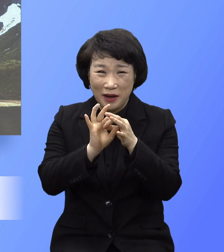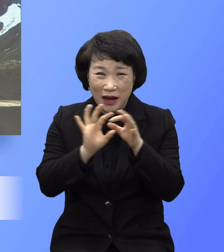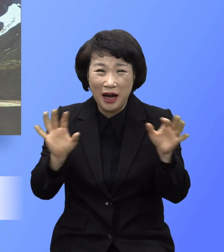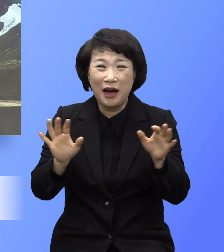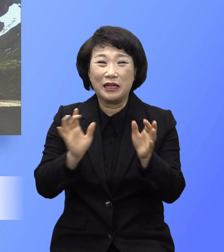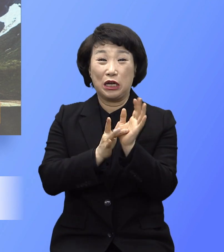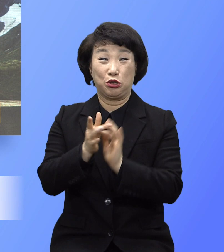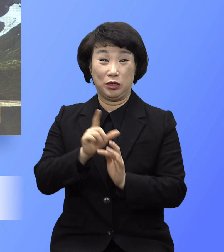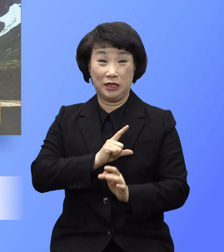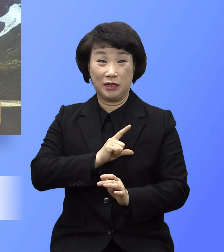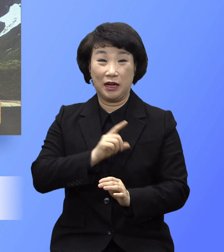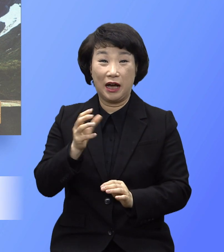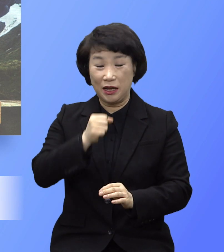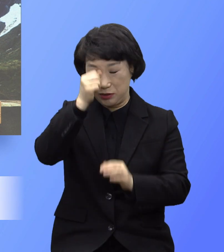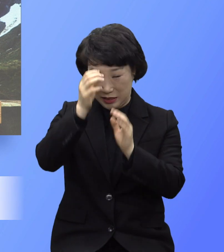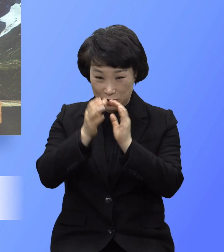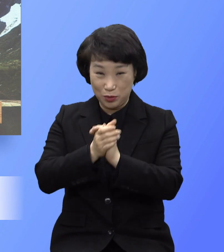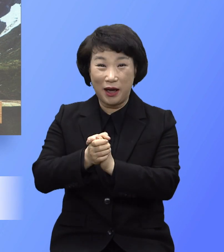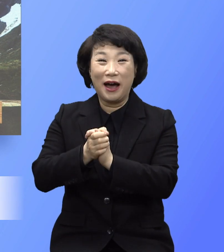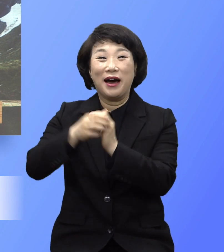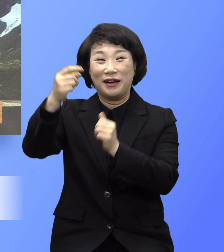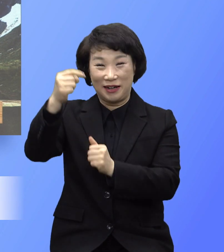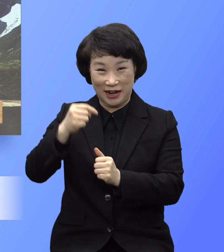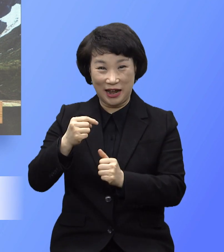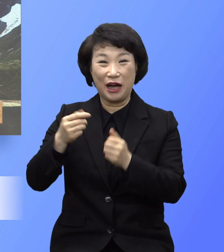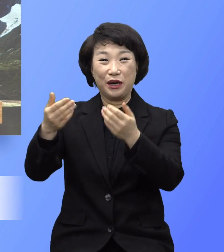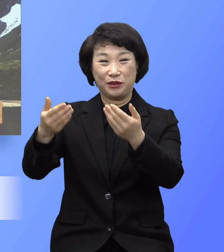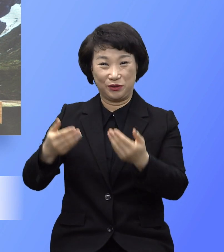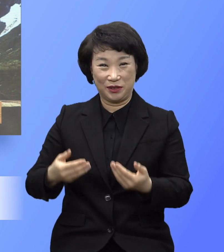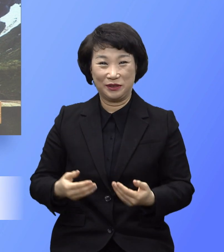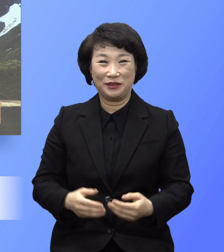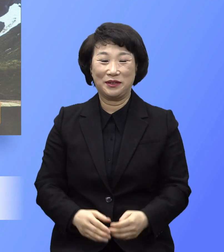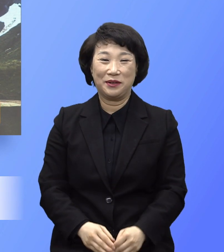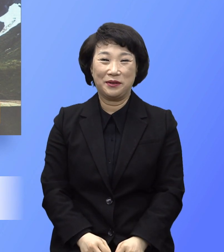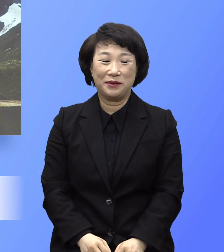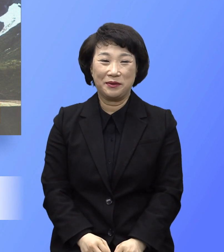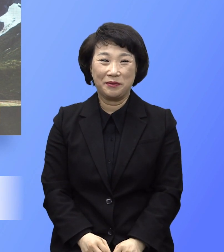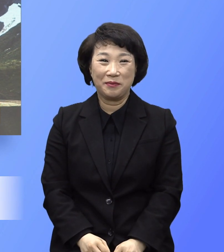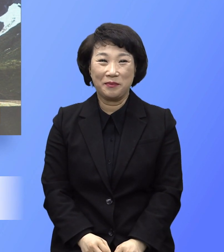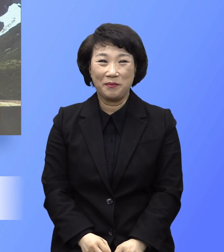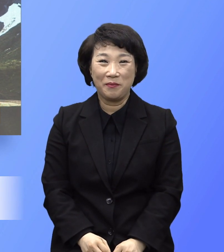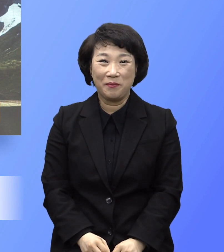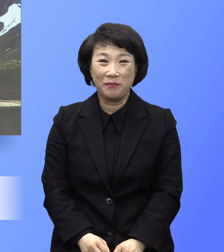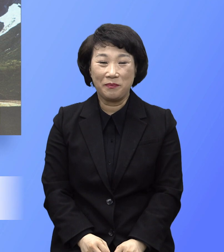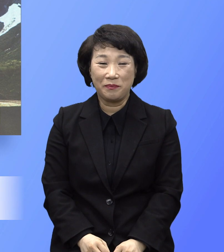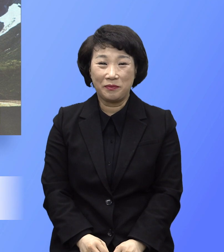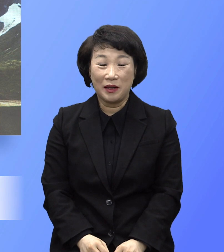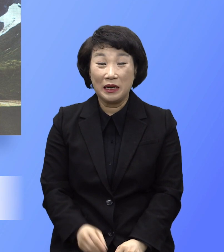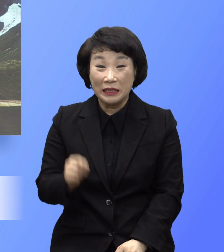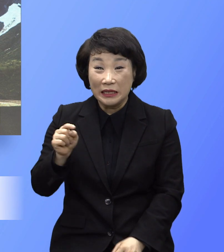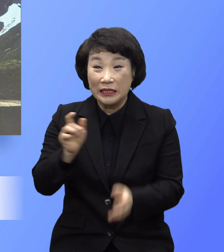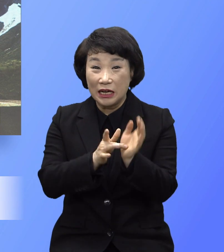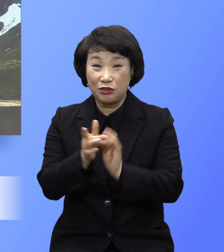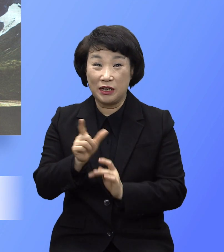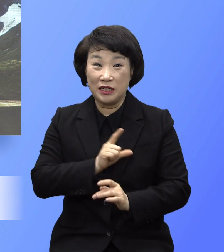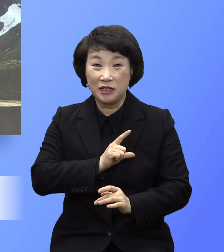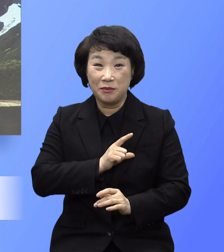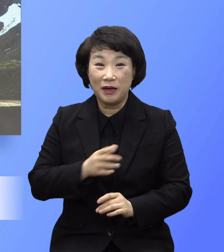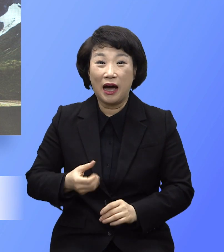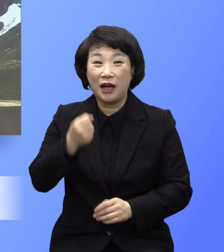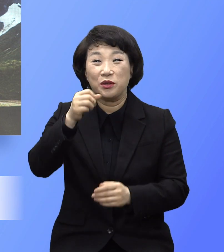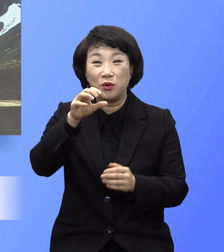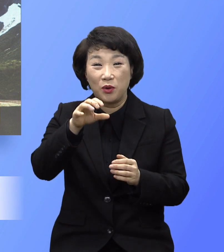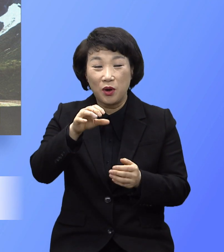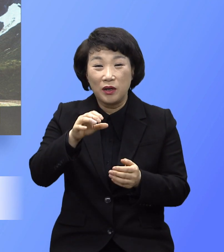무엇이든지 예수 이름으로 하라 라고 말씀했으니 그 이름이 가는